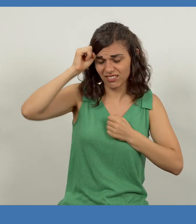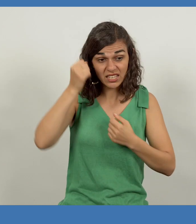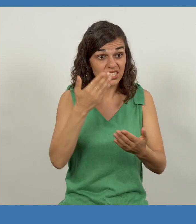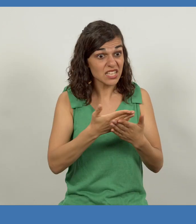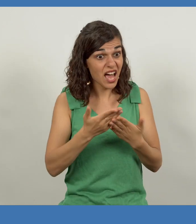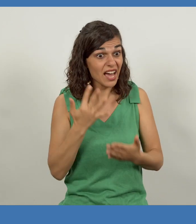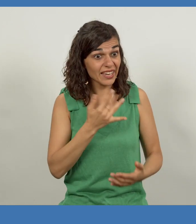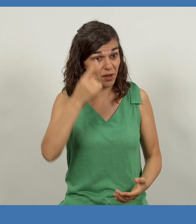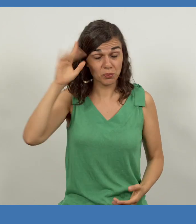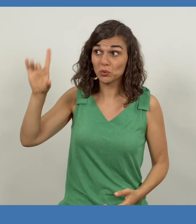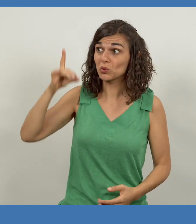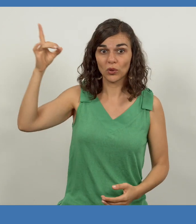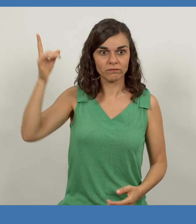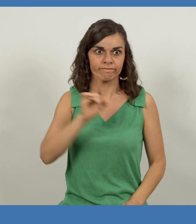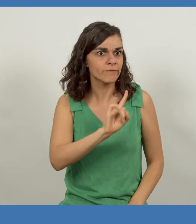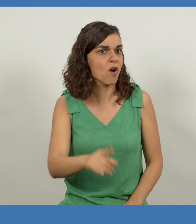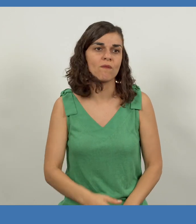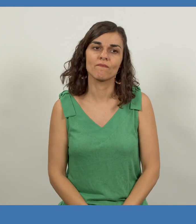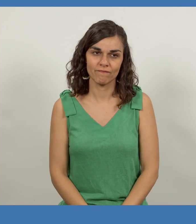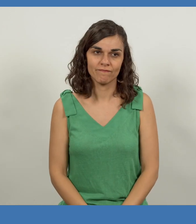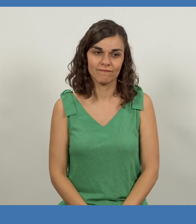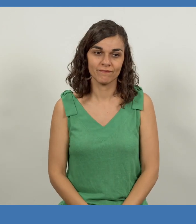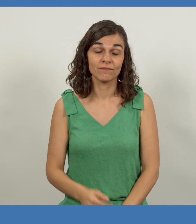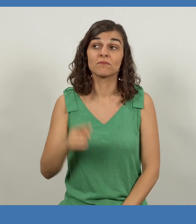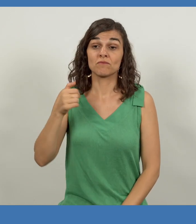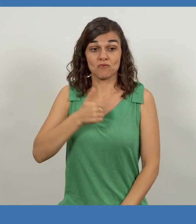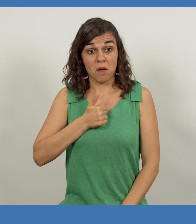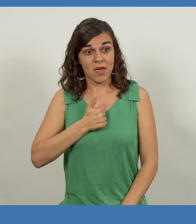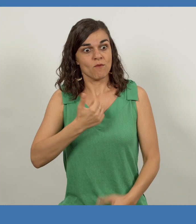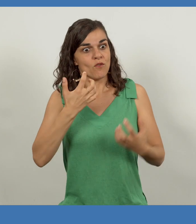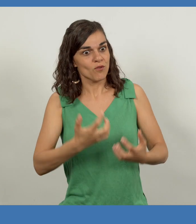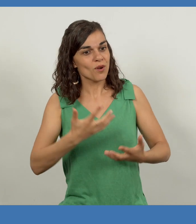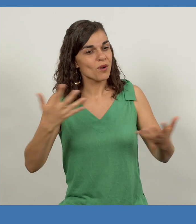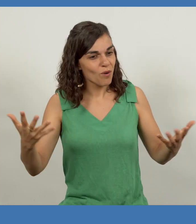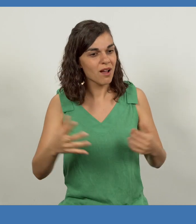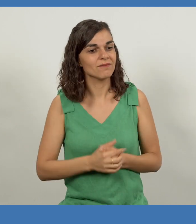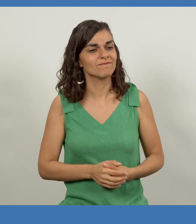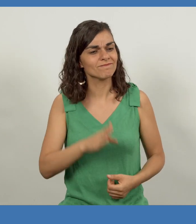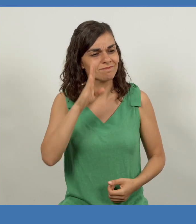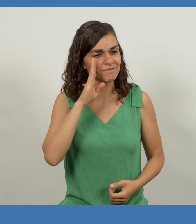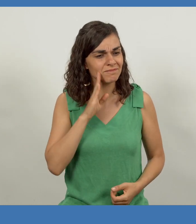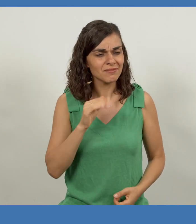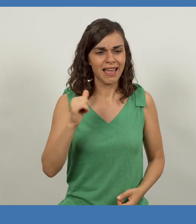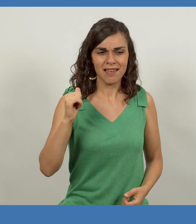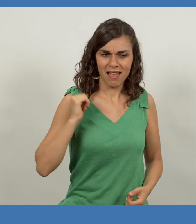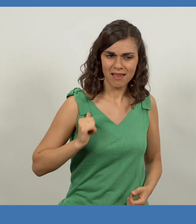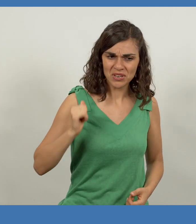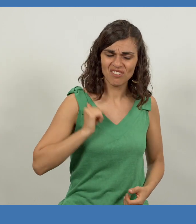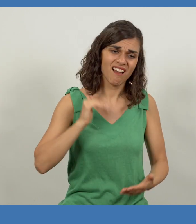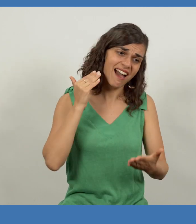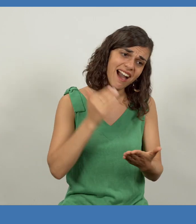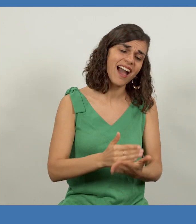l'Éternel? Voici le jeûne auquel je prends plaisir. Détache les chaînes de la